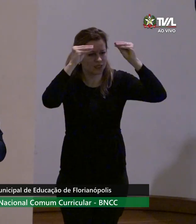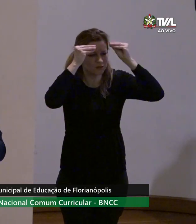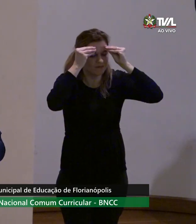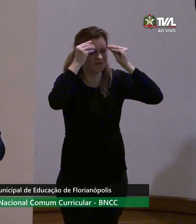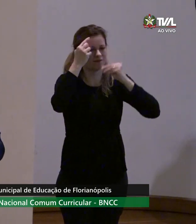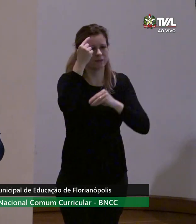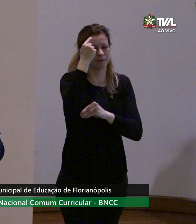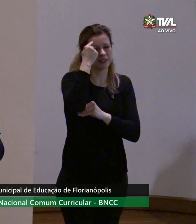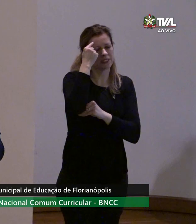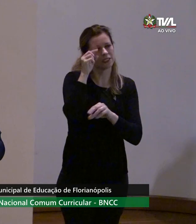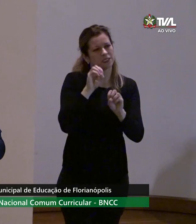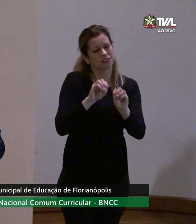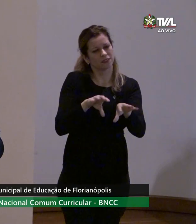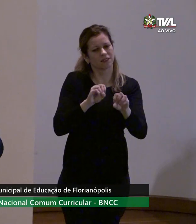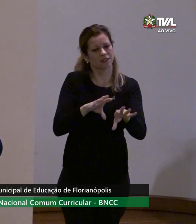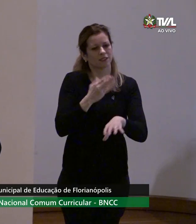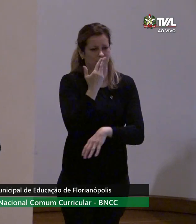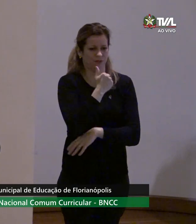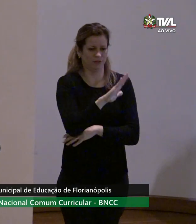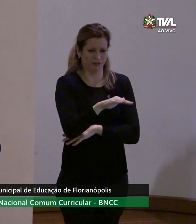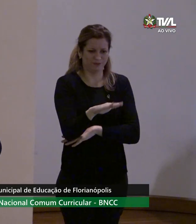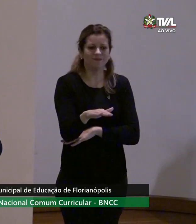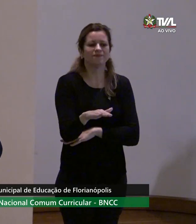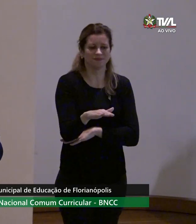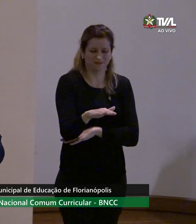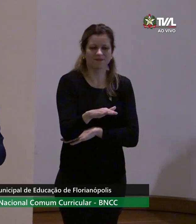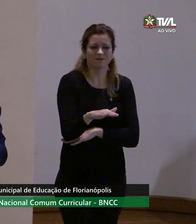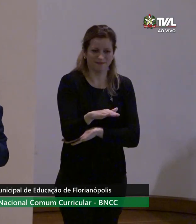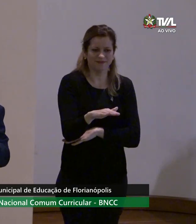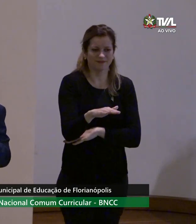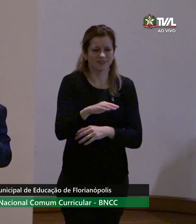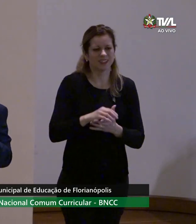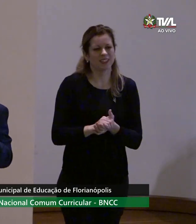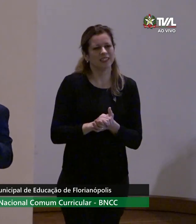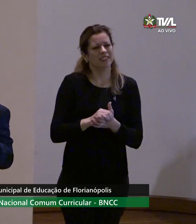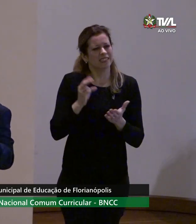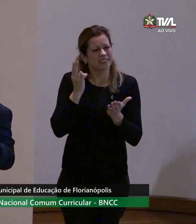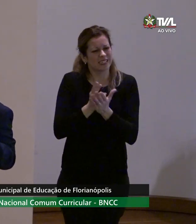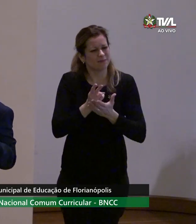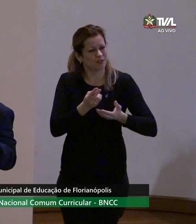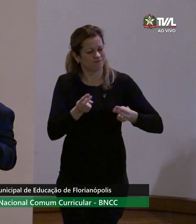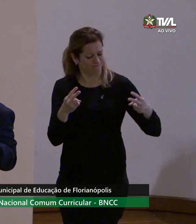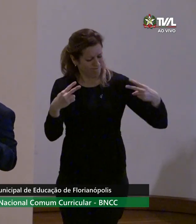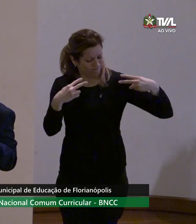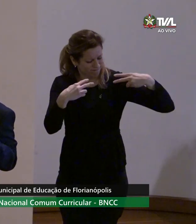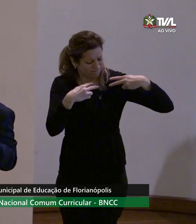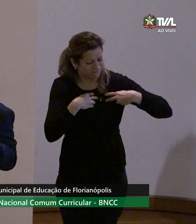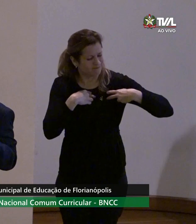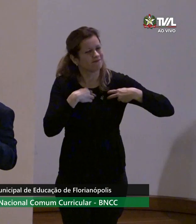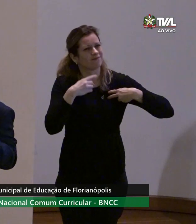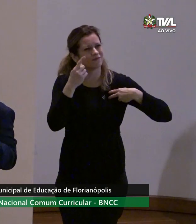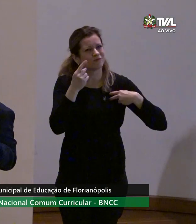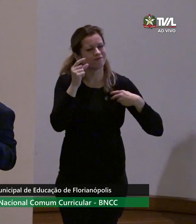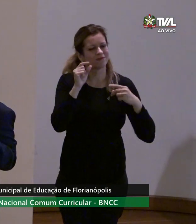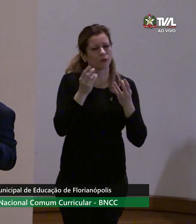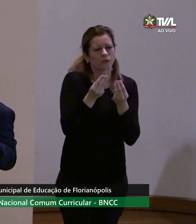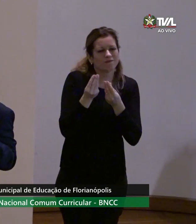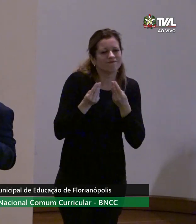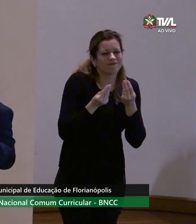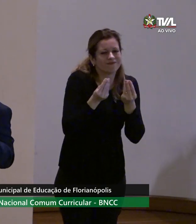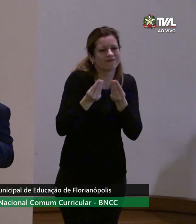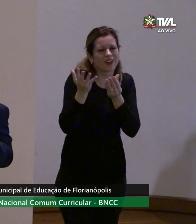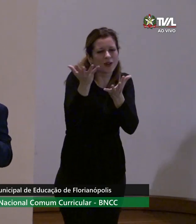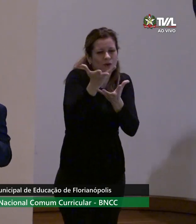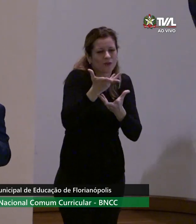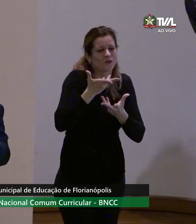repensar a educação infantil sem perder a nossa essência sem perder a nossa qualidade porque a